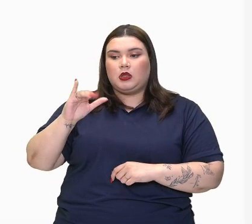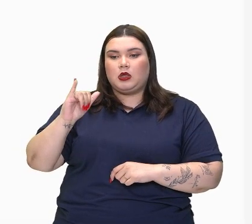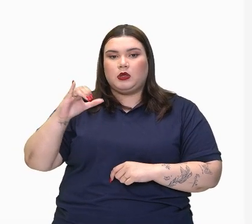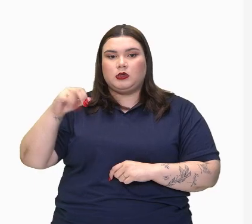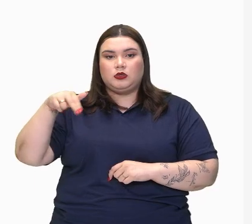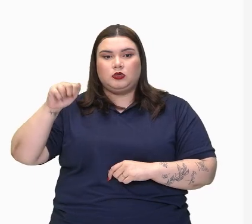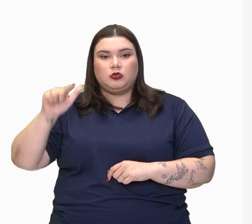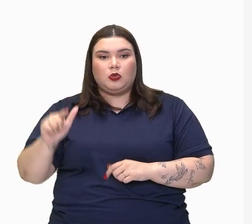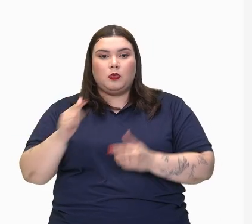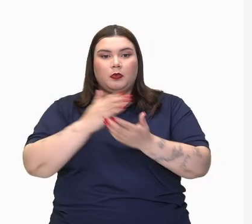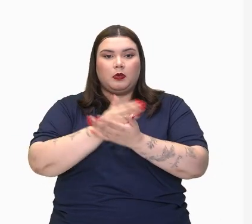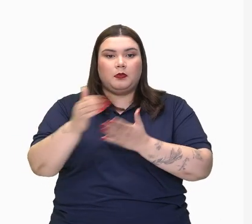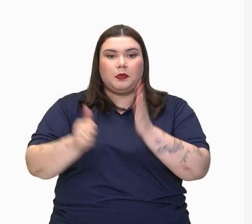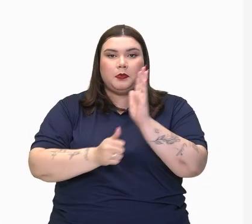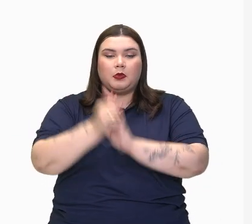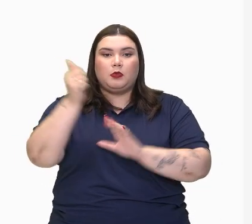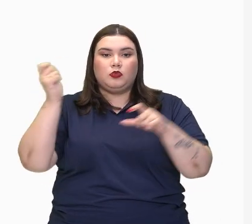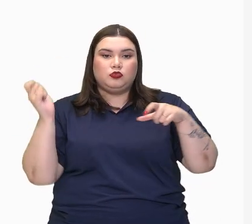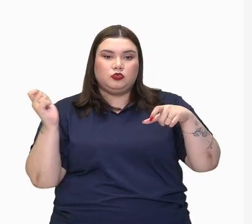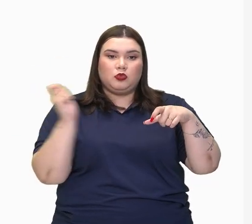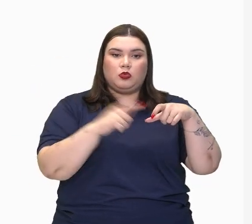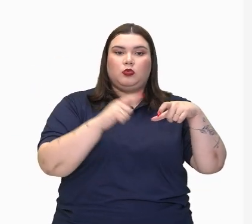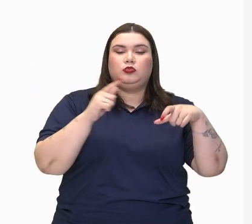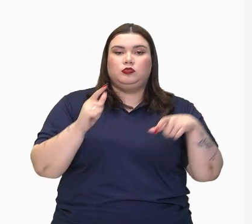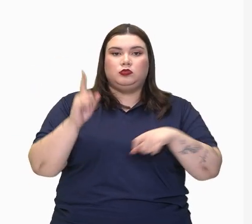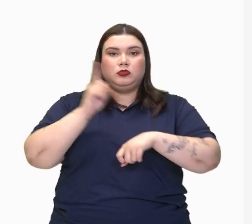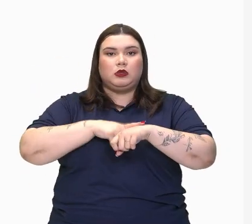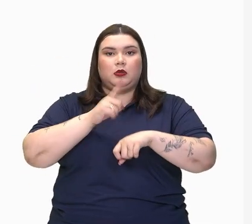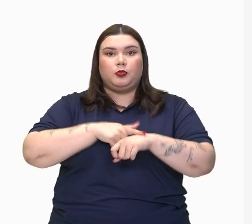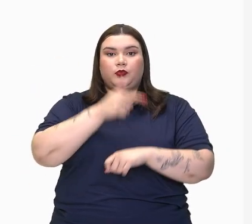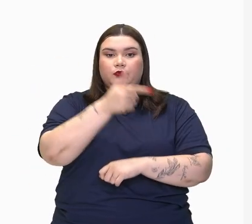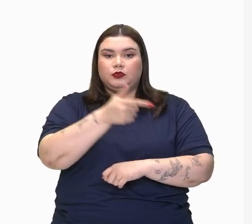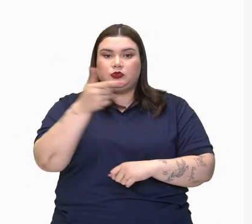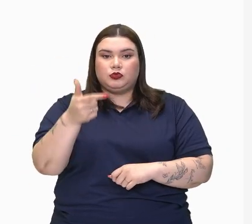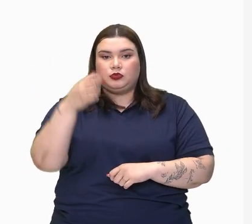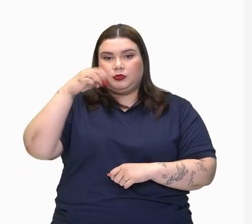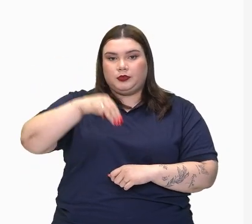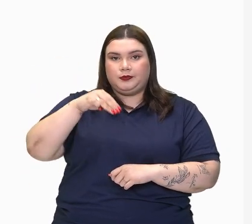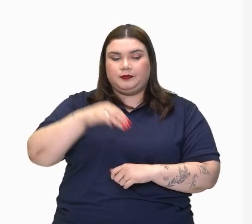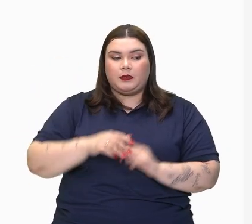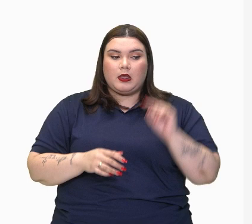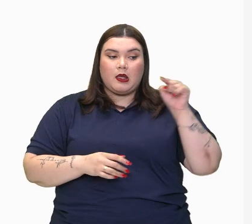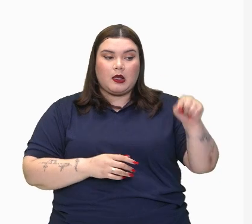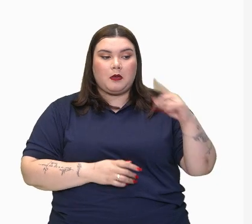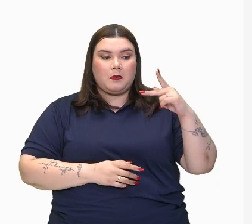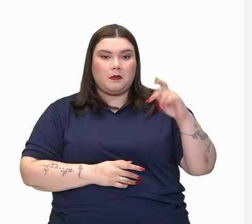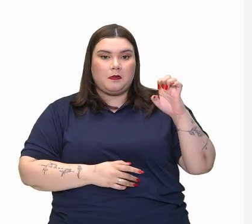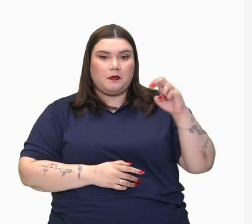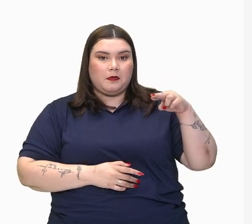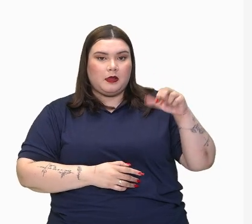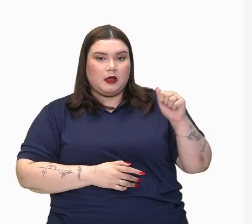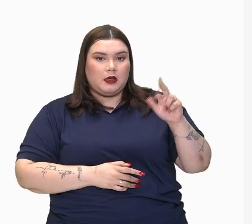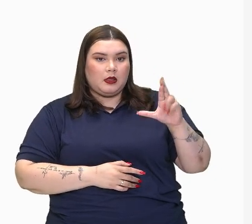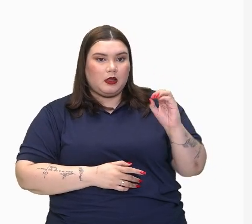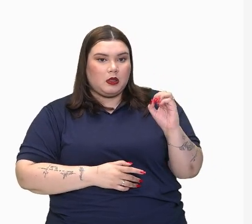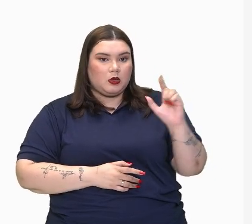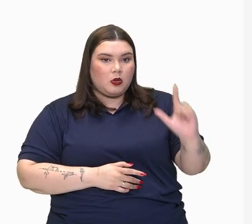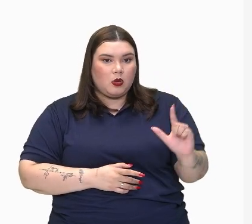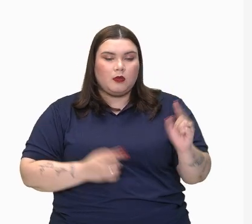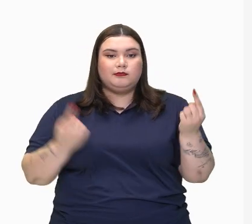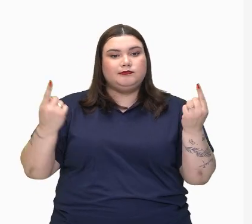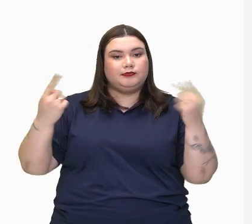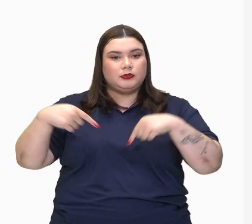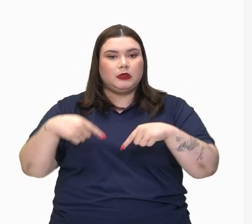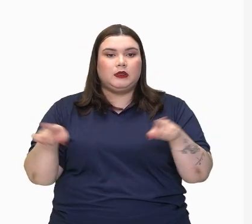que abriu o placar com um belo chute de fora da área, aos 22 minutos. O Penarol, porém, não se abalou